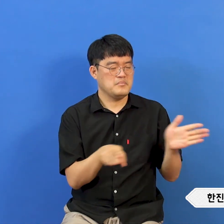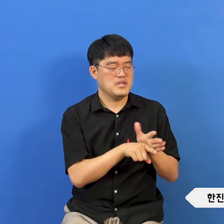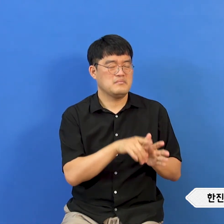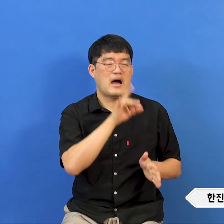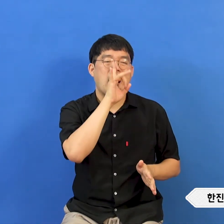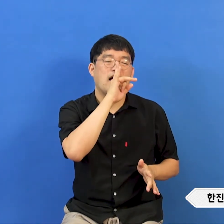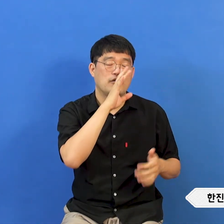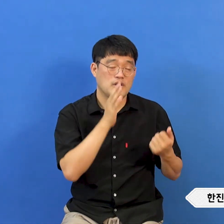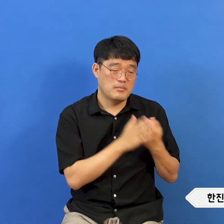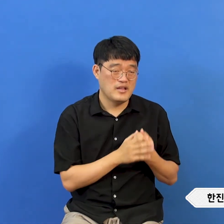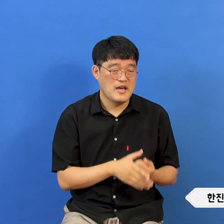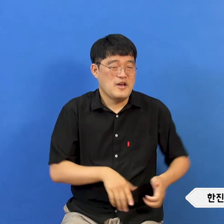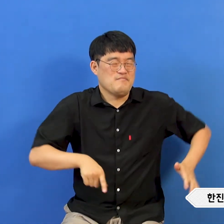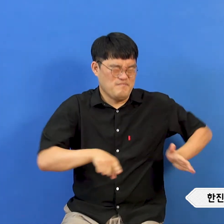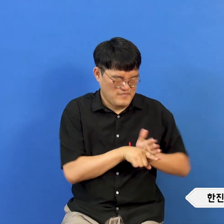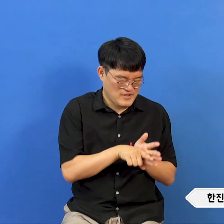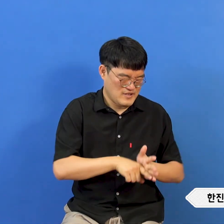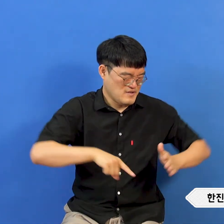하는 겁니다.